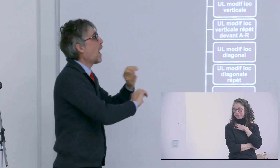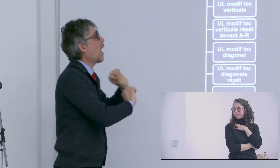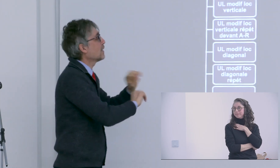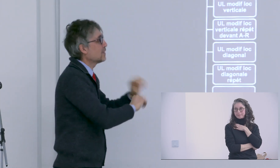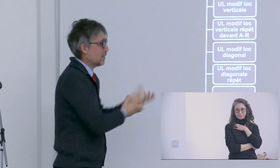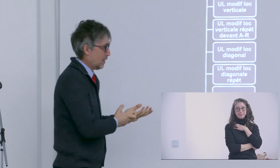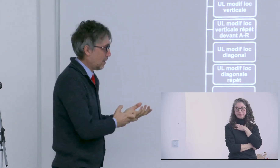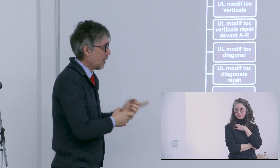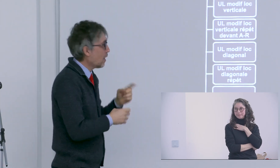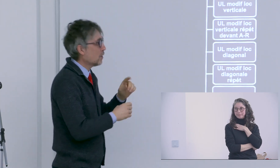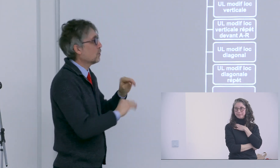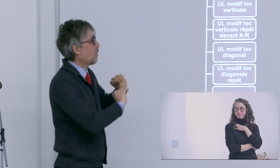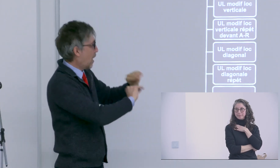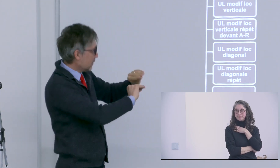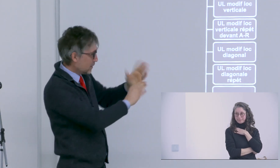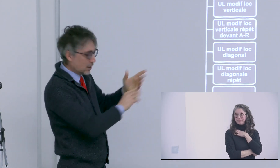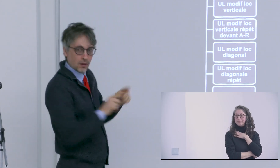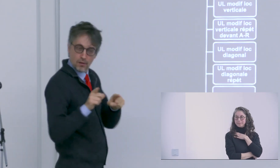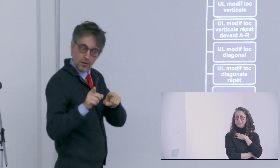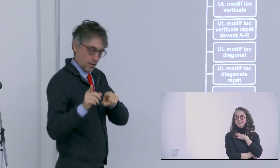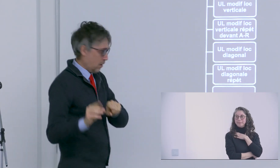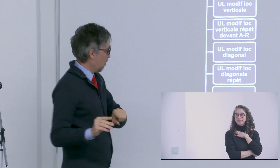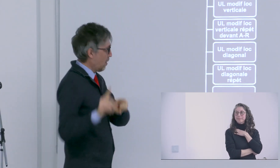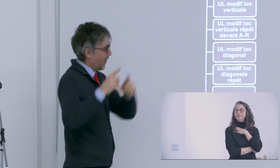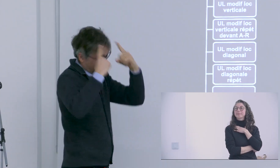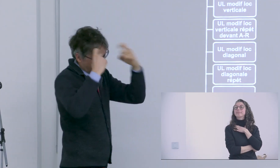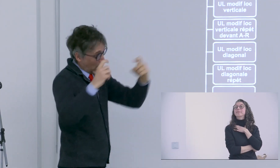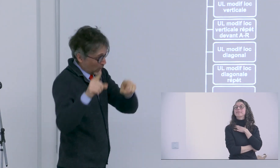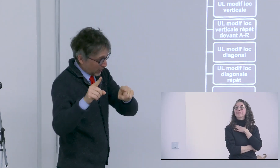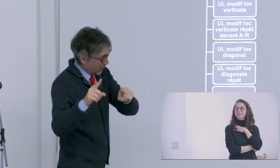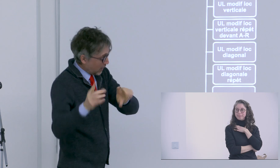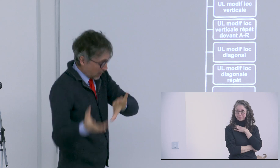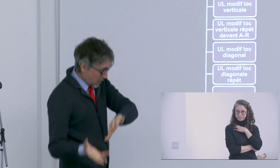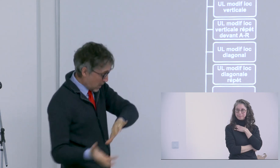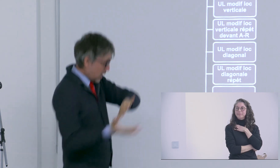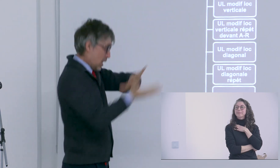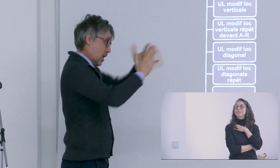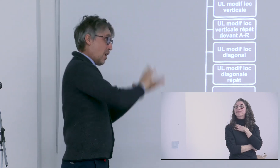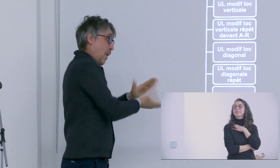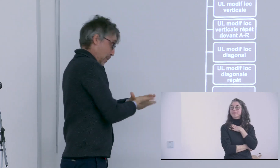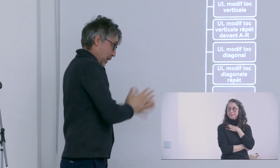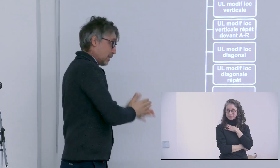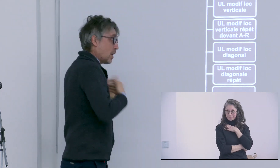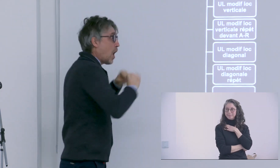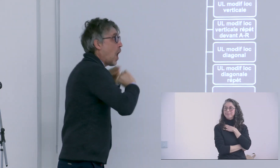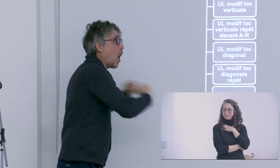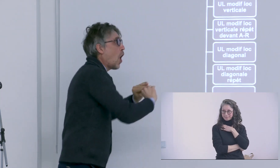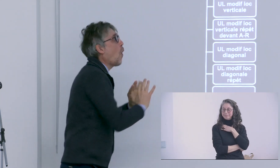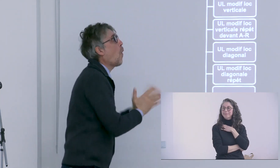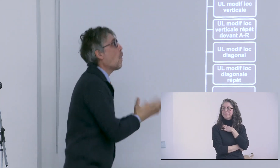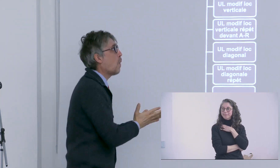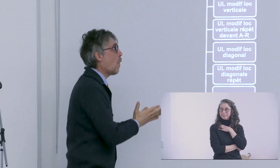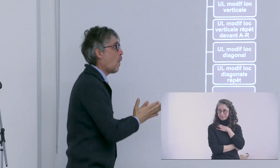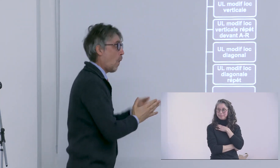quand on expérimente à partir de l'enseignement un certain nombre de choses il faut effectivement s